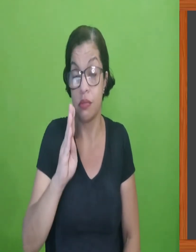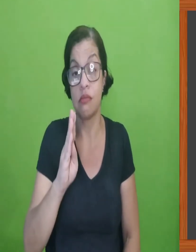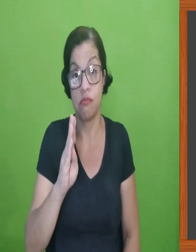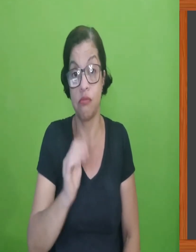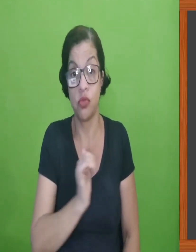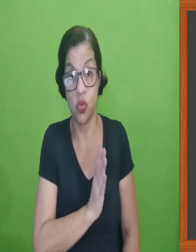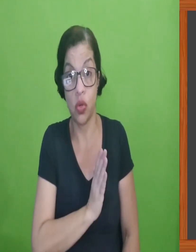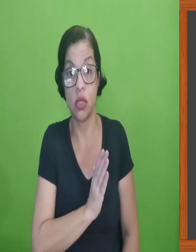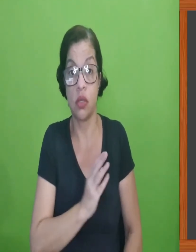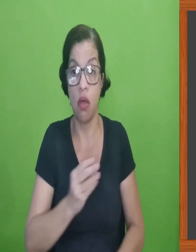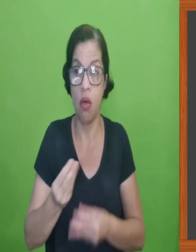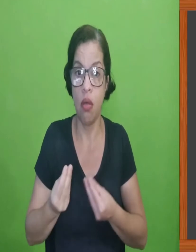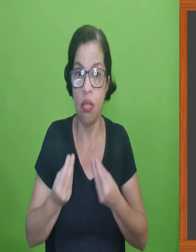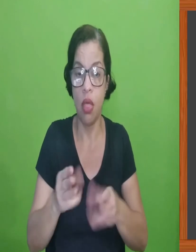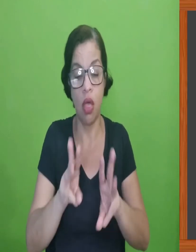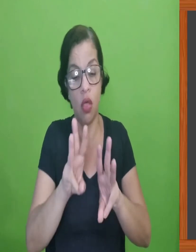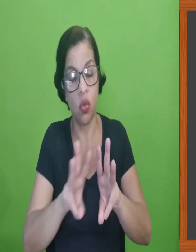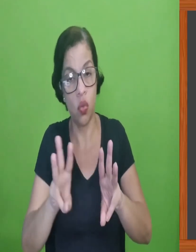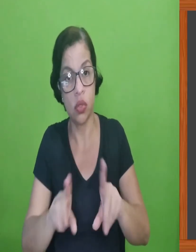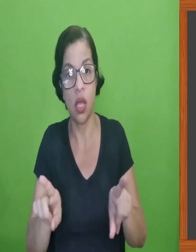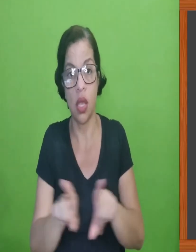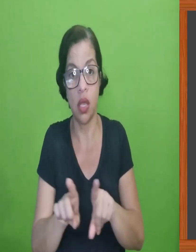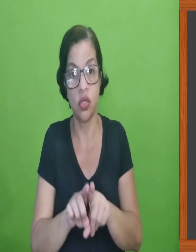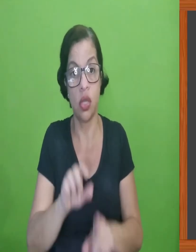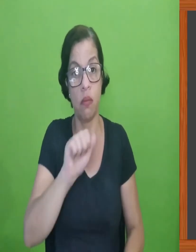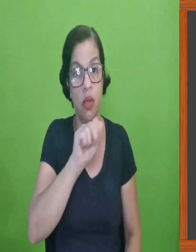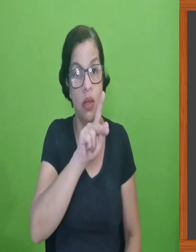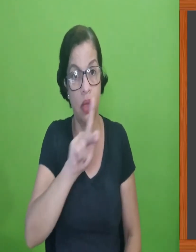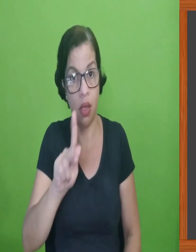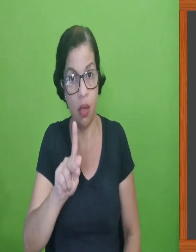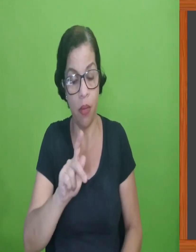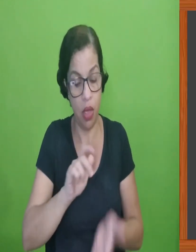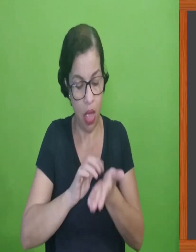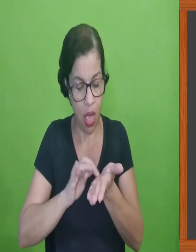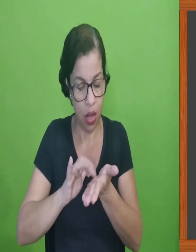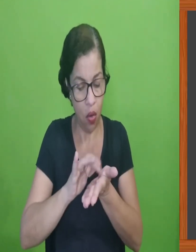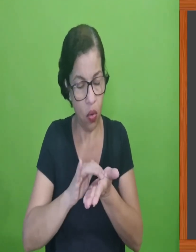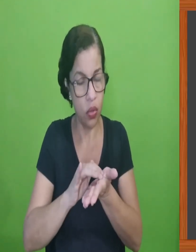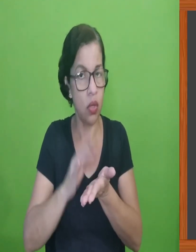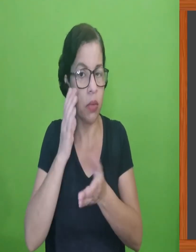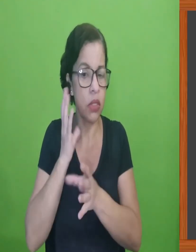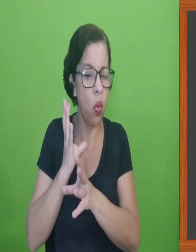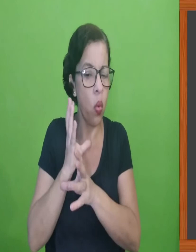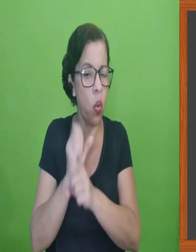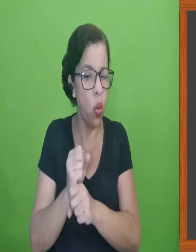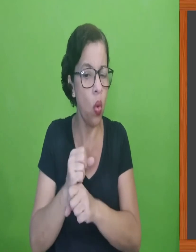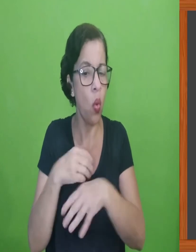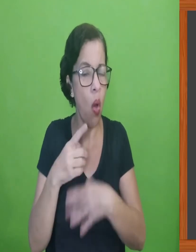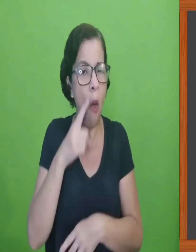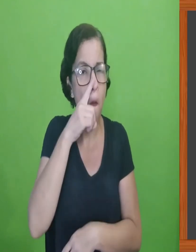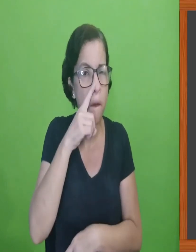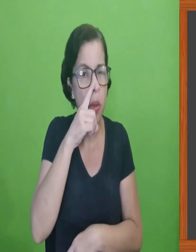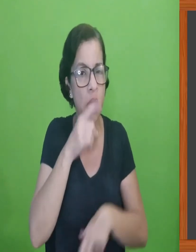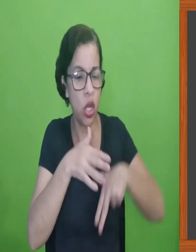Cardiologia disponibiliza em seu site e também por meio de aplicativo a calculadora para estratificação de risco